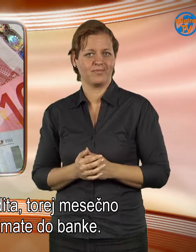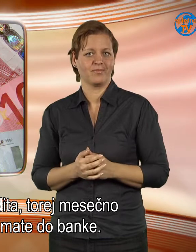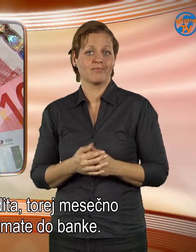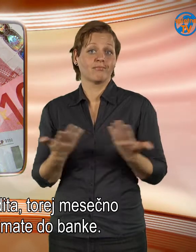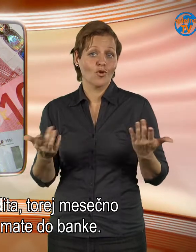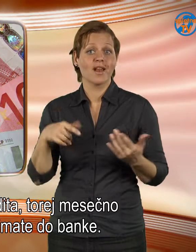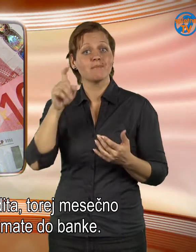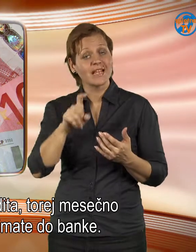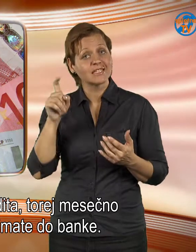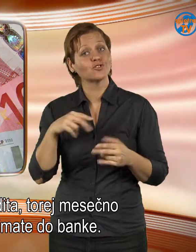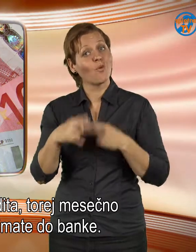ki jo imate do banke.